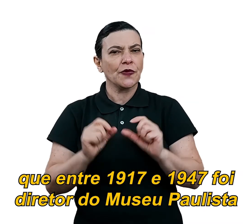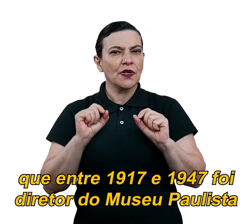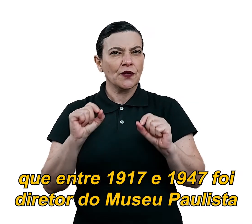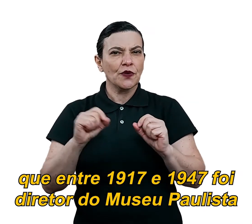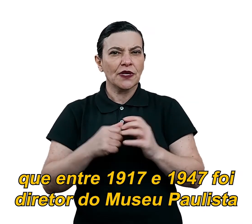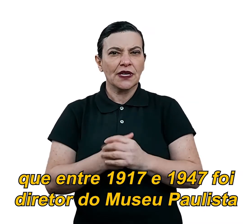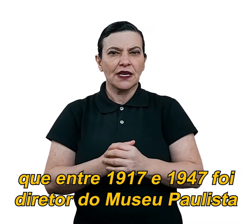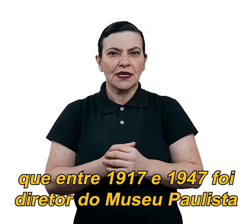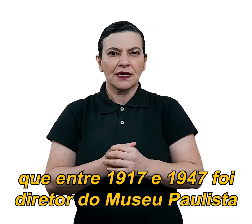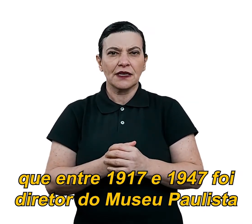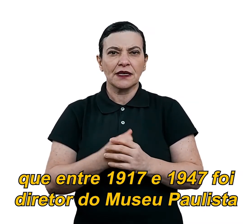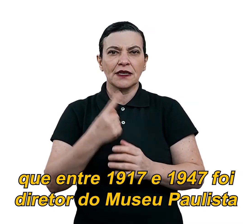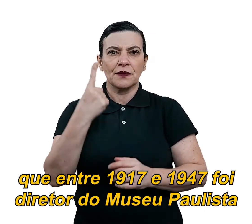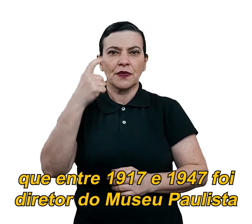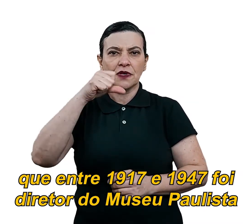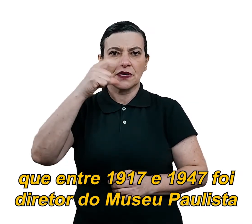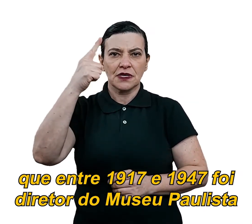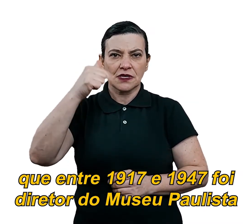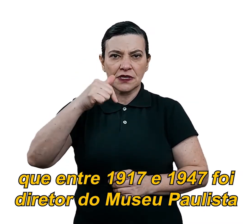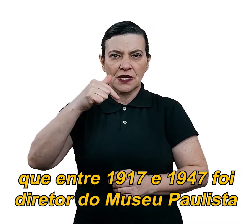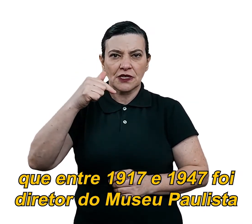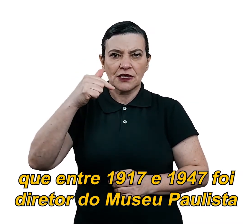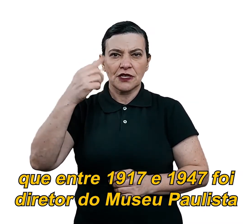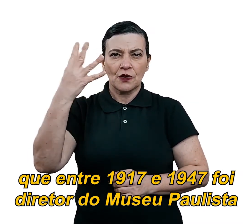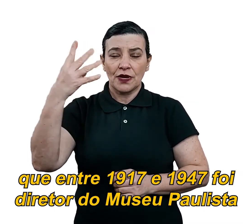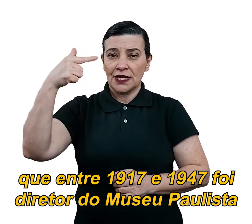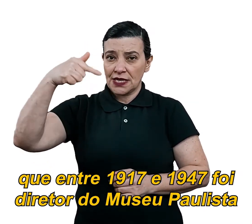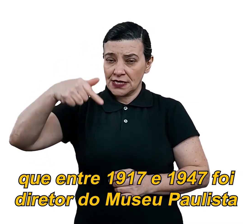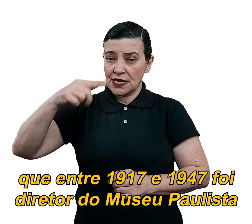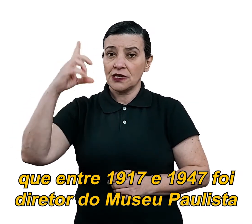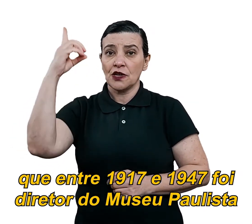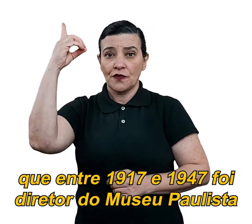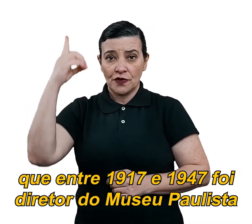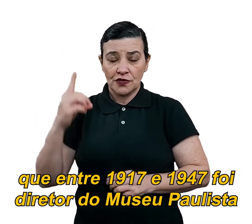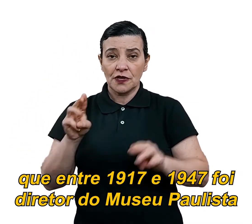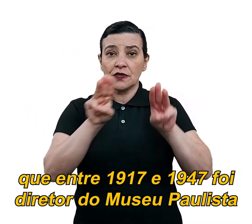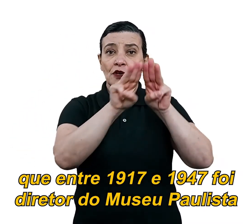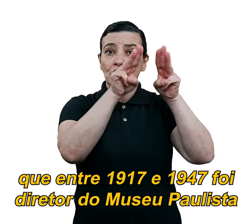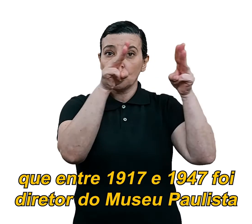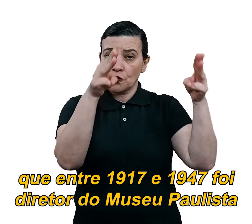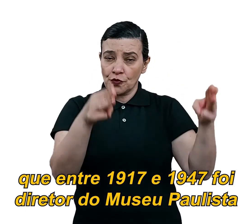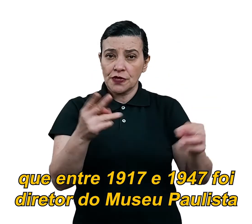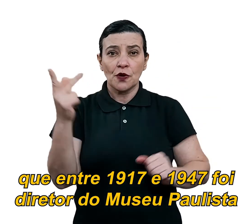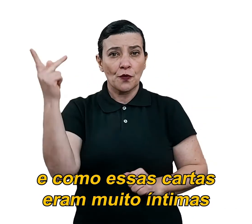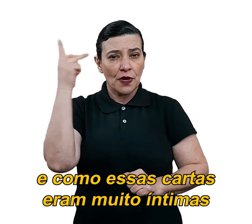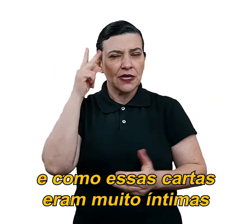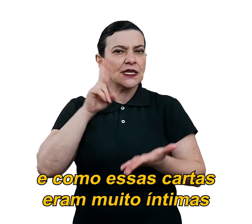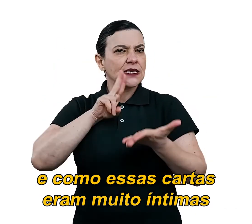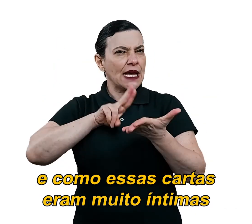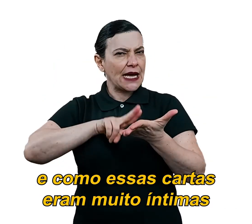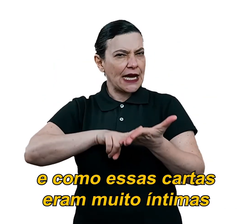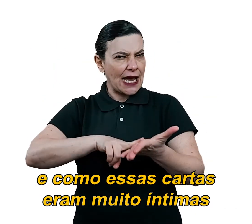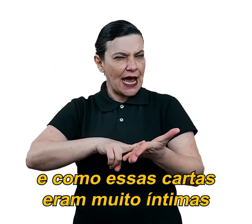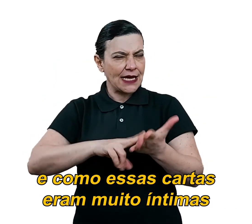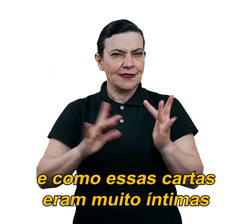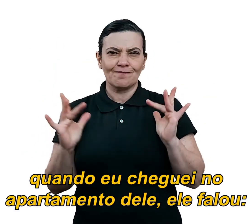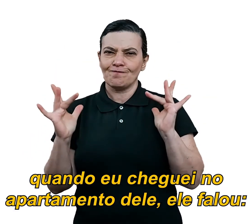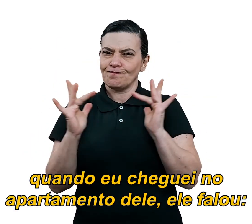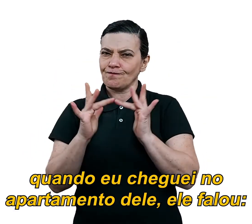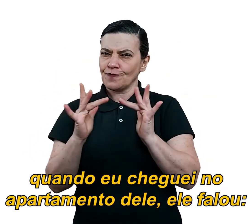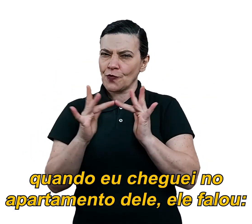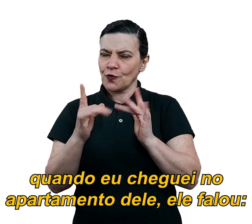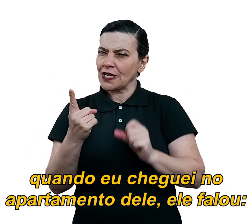que por volta dos anos, entre 1917 e 47, foi diretor do Museu Paulista, e como essas cartas eram muito